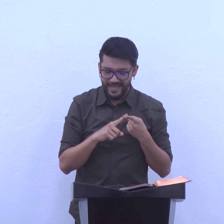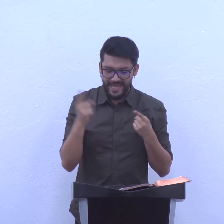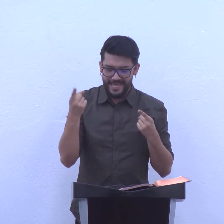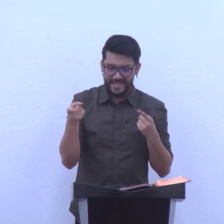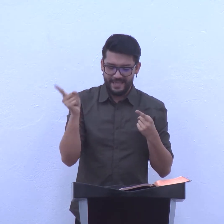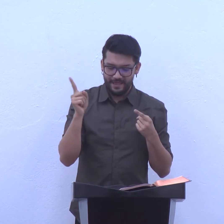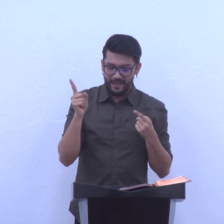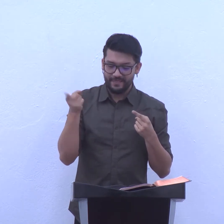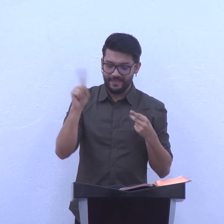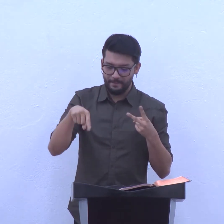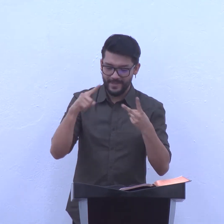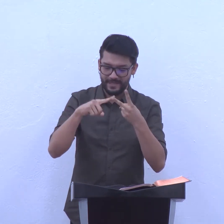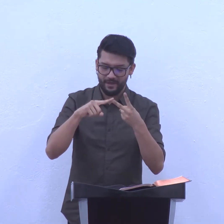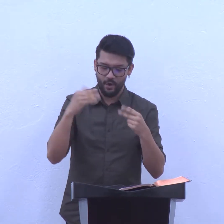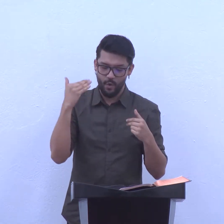Adicional a eso,